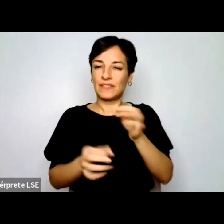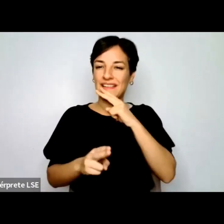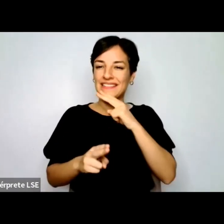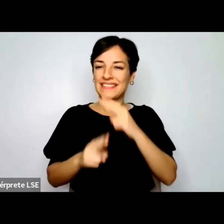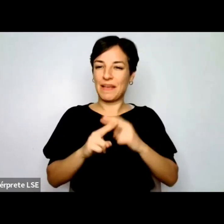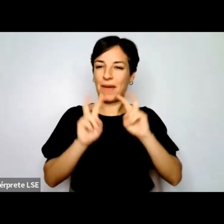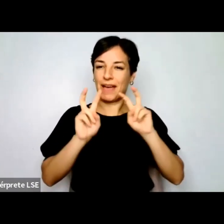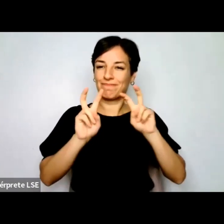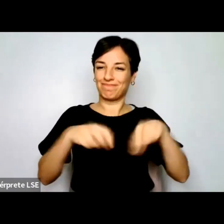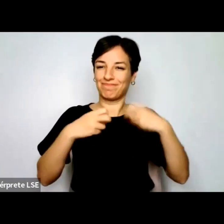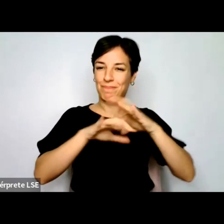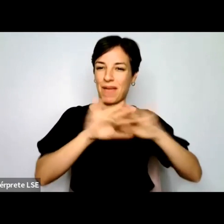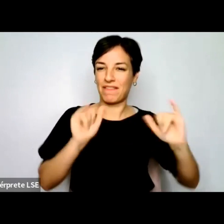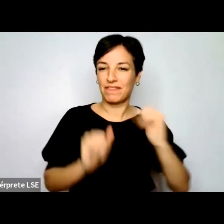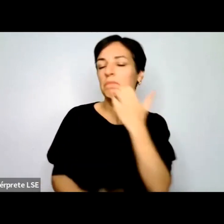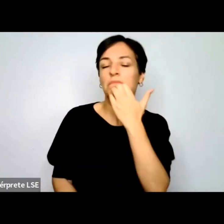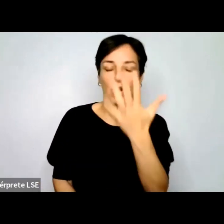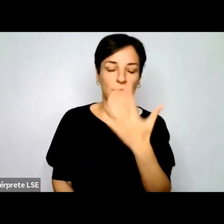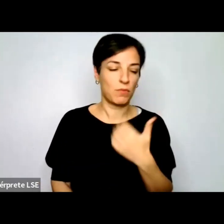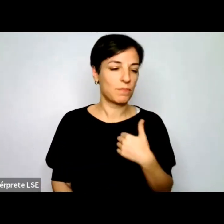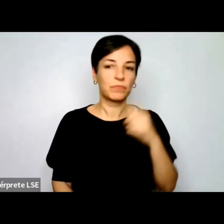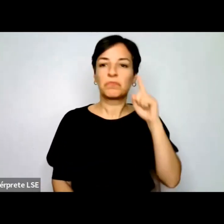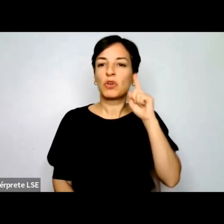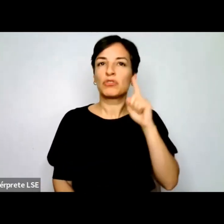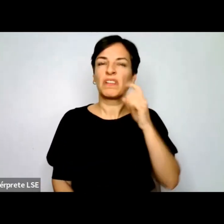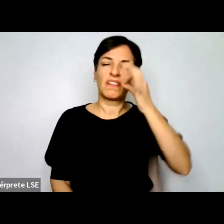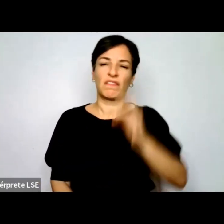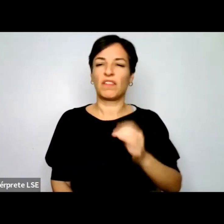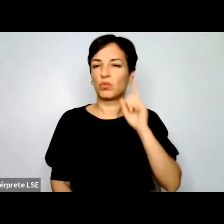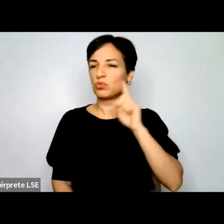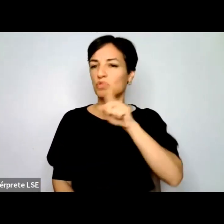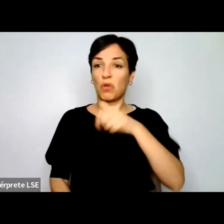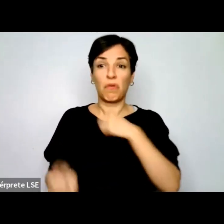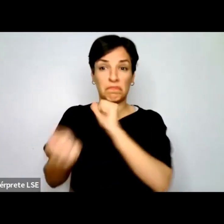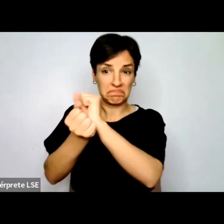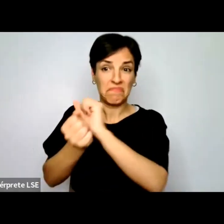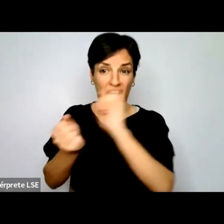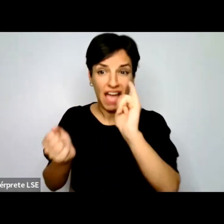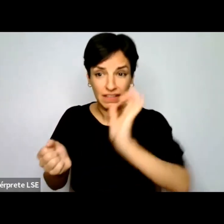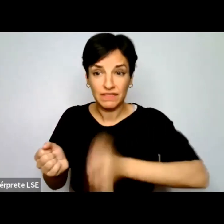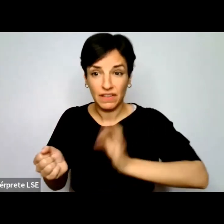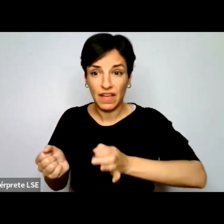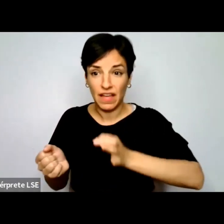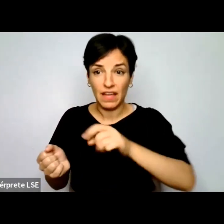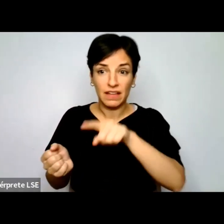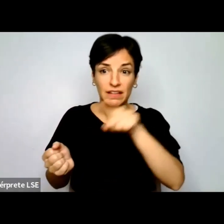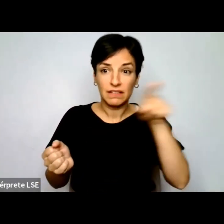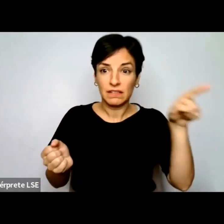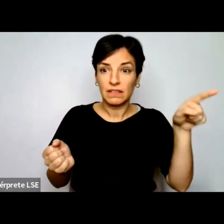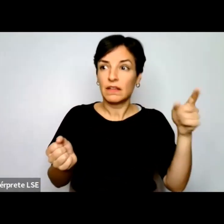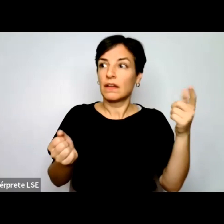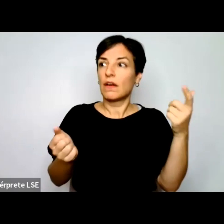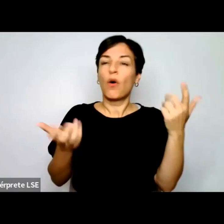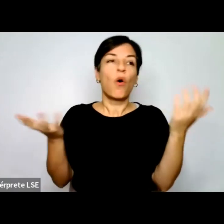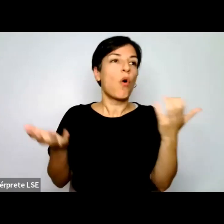pues no sé, habrá personas sordas que estén en la cárcel, ¿verdad? Habrá personas sordas que han